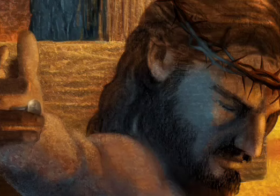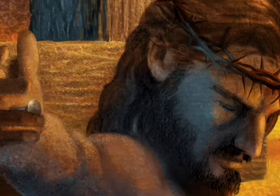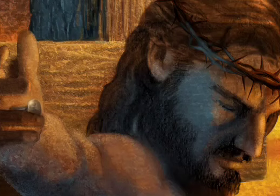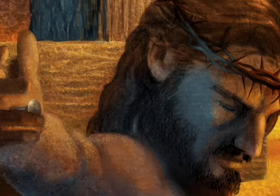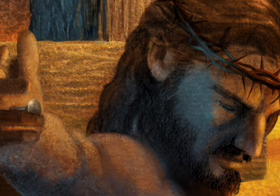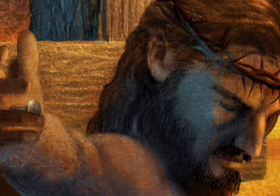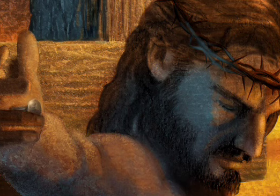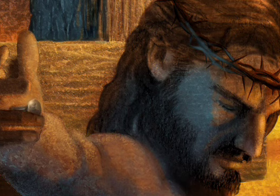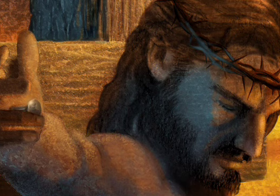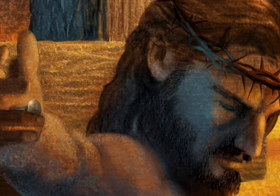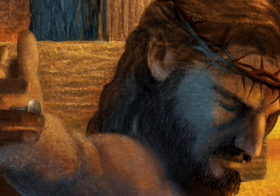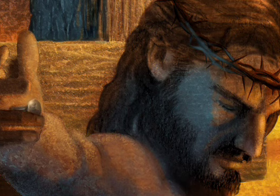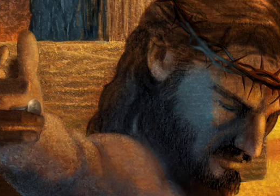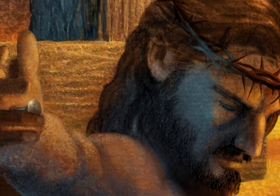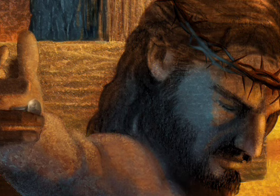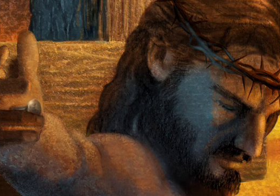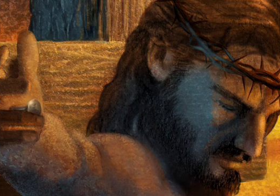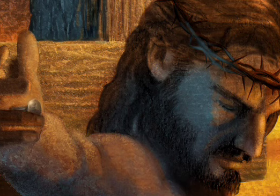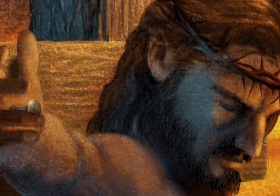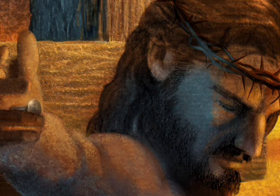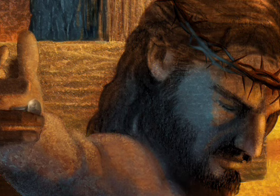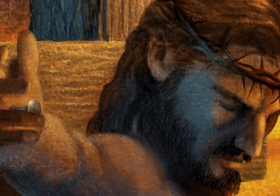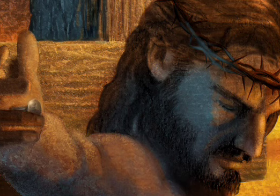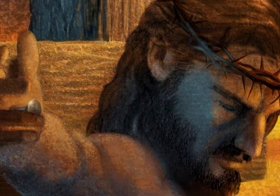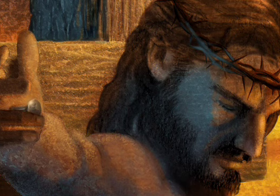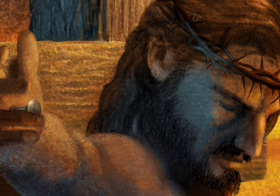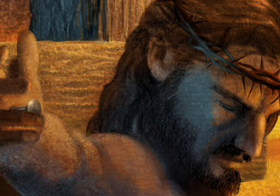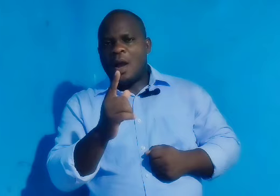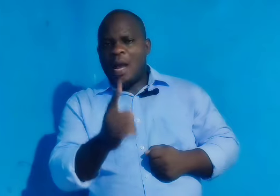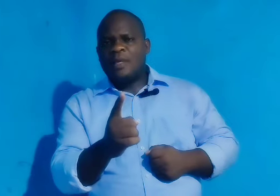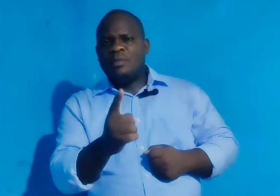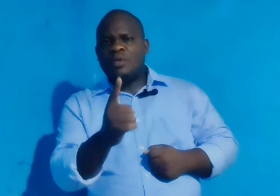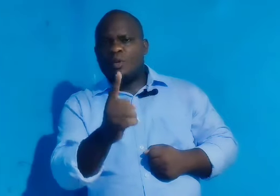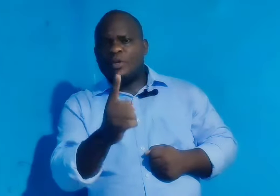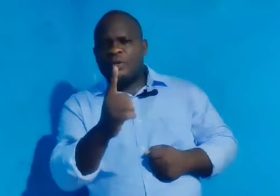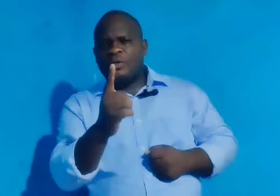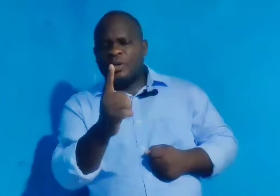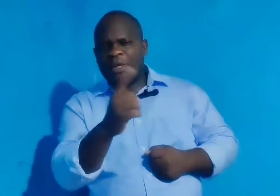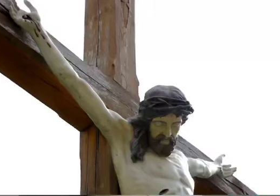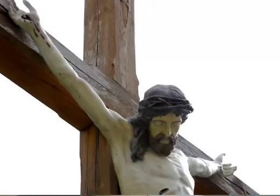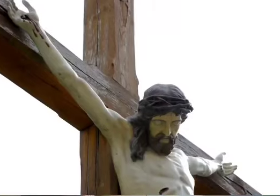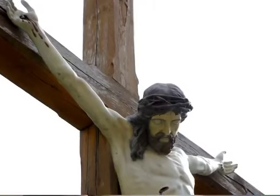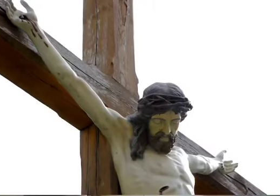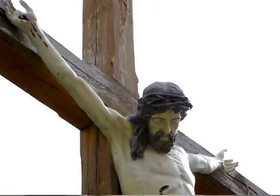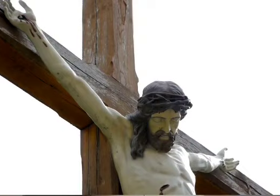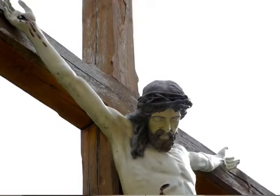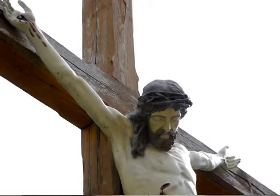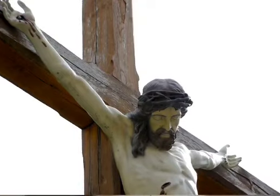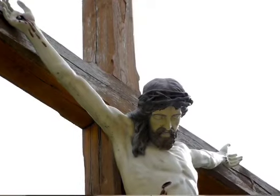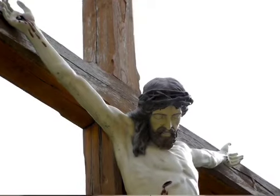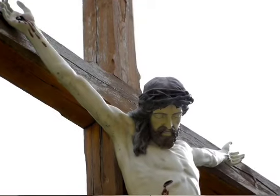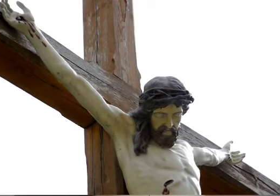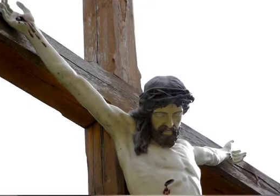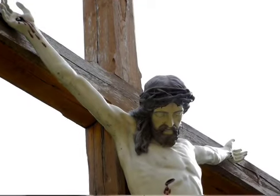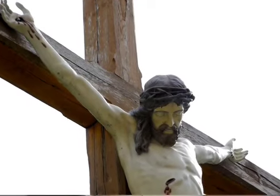Itakaiwe kupigenia Aibu ulionayo Shida ulizonazo